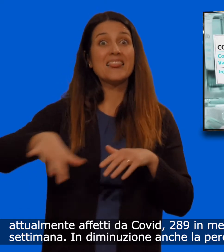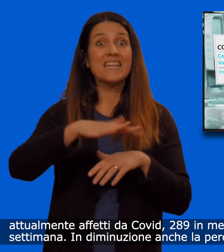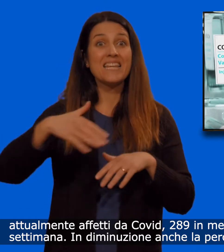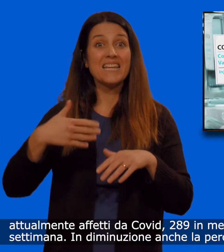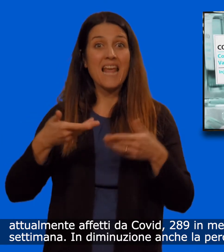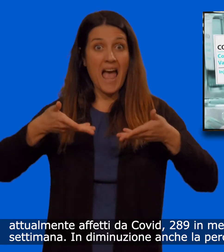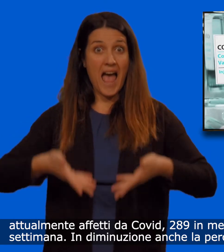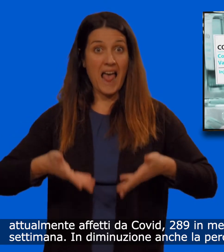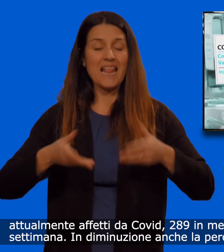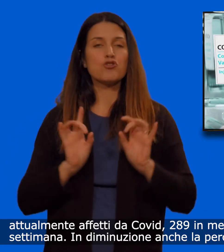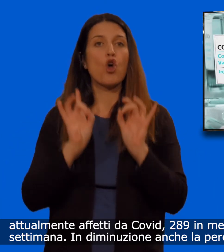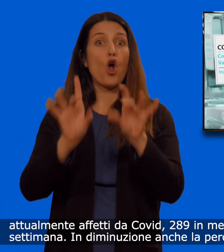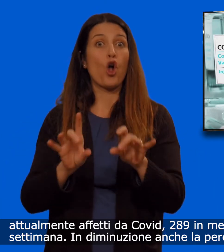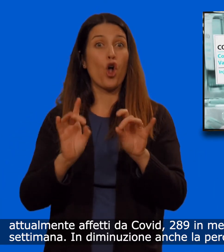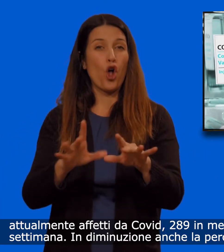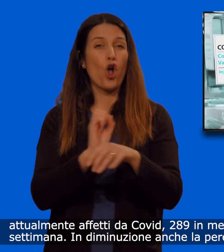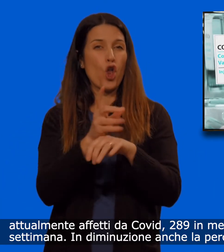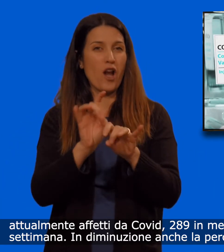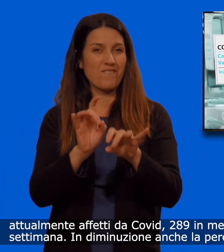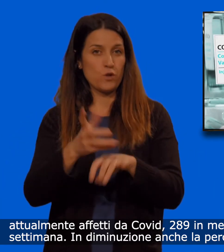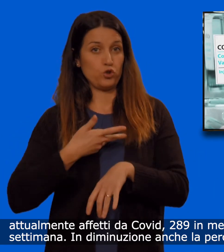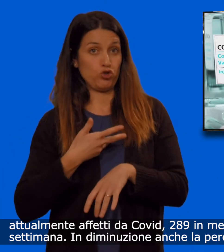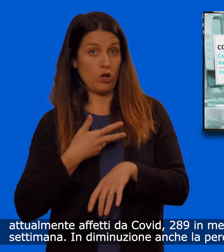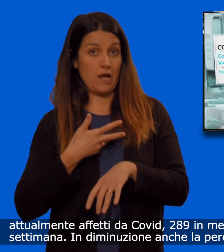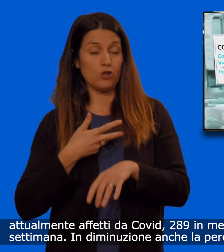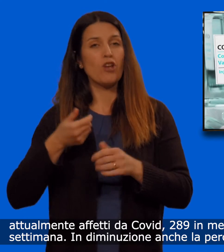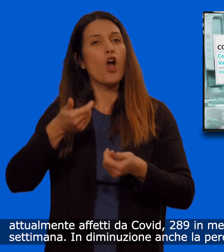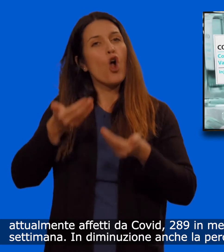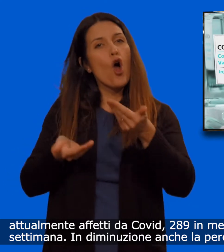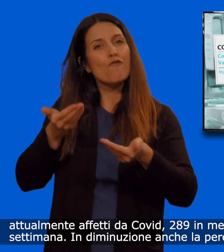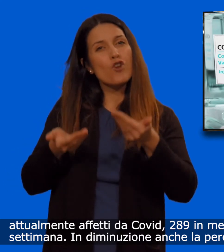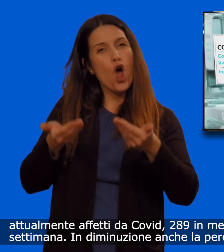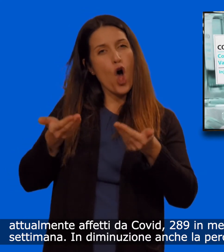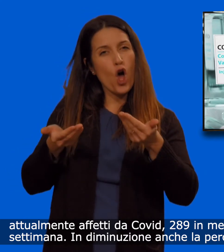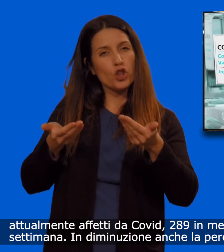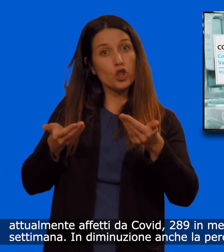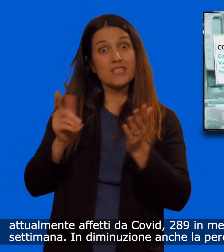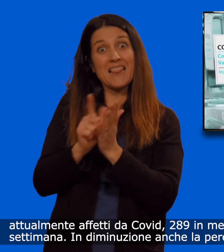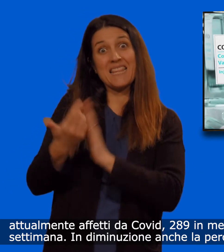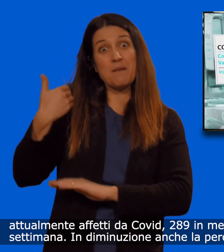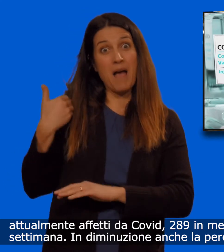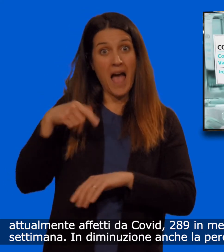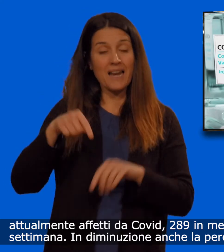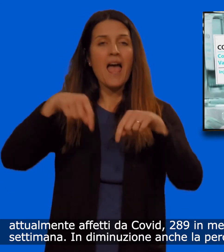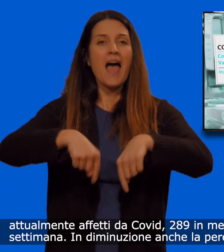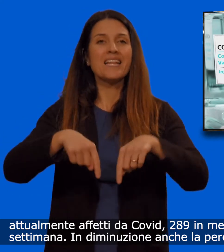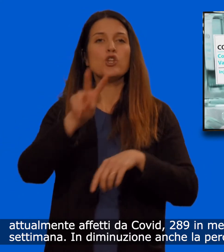289 in meno rispetto alla scorsa settimana. In diminuzione anche la percentuale dei contagi